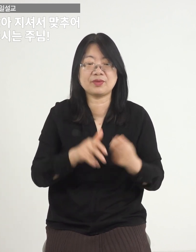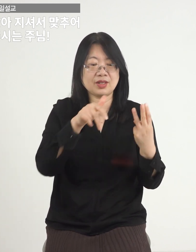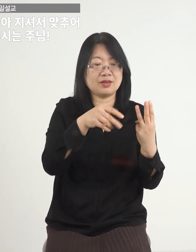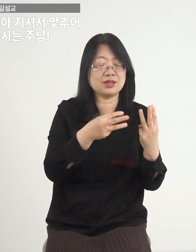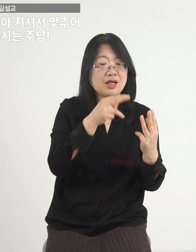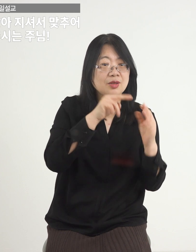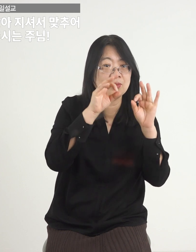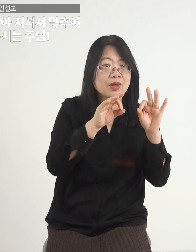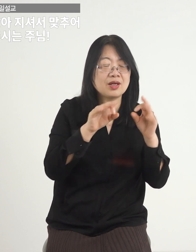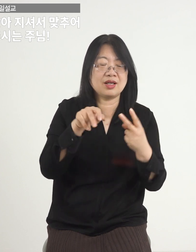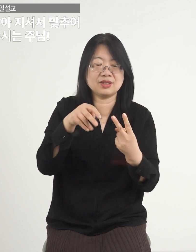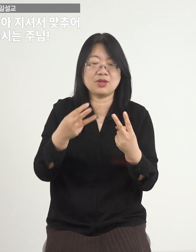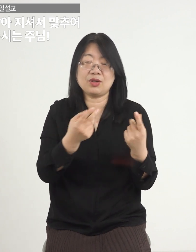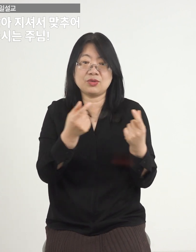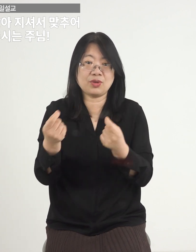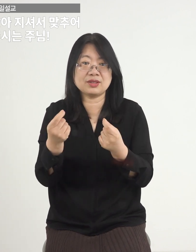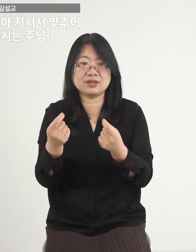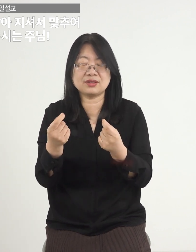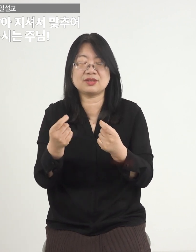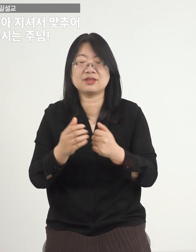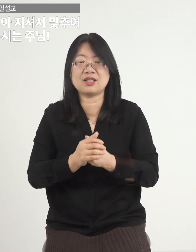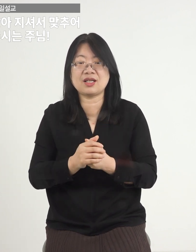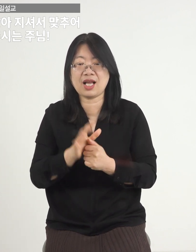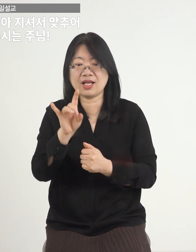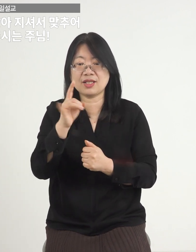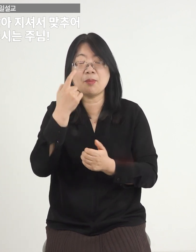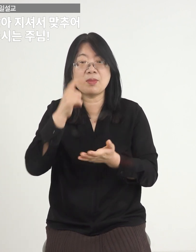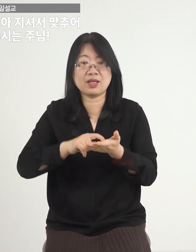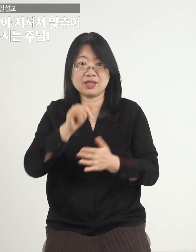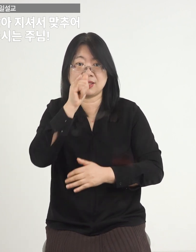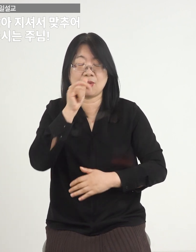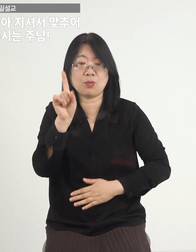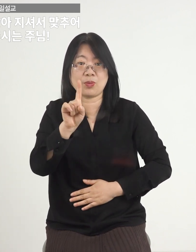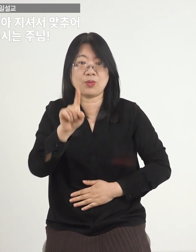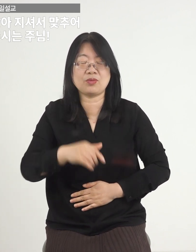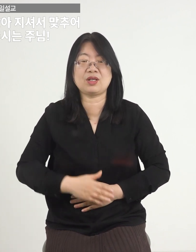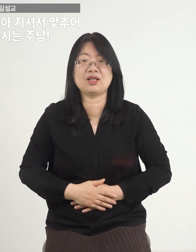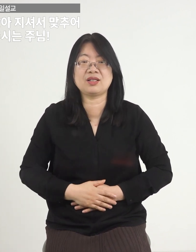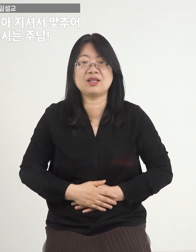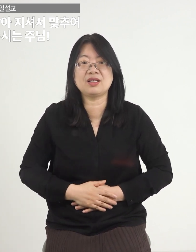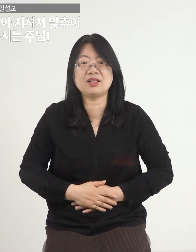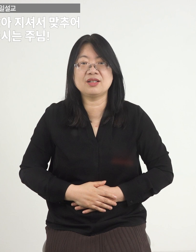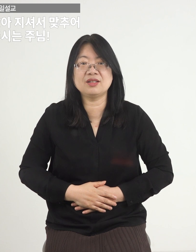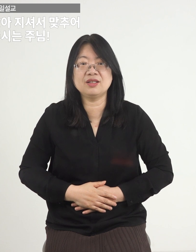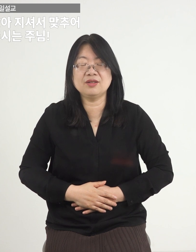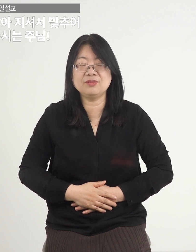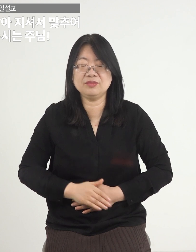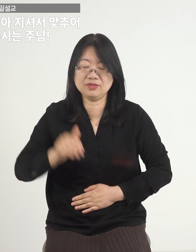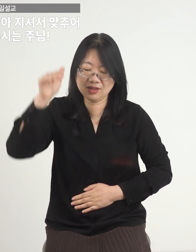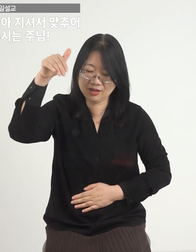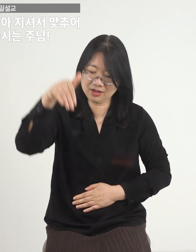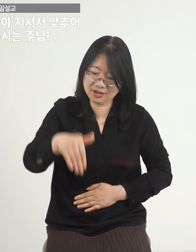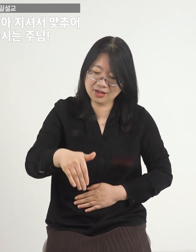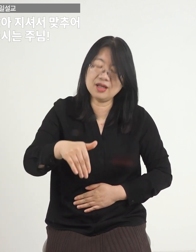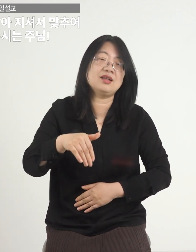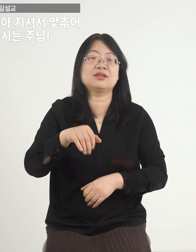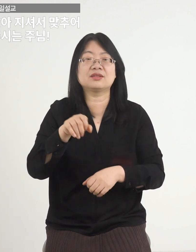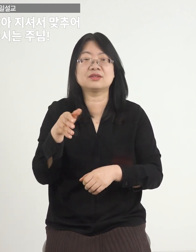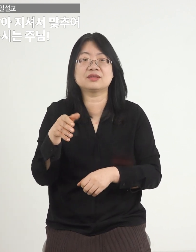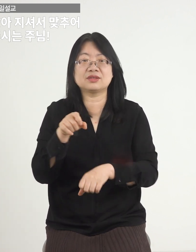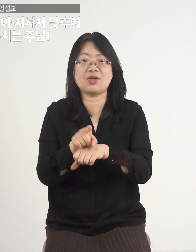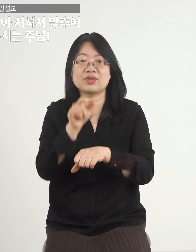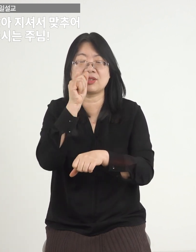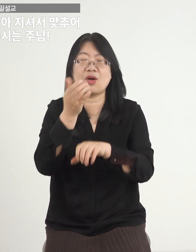3절에서도 우리가 2절과 똑같은 공통점을 하나 발견하죠. 뭡니까? 하향성을 갖고 있다는 거예요.